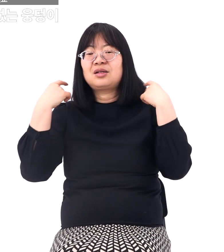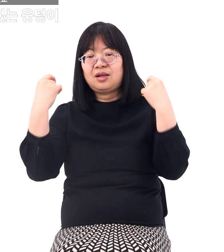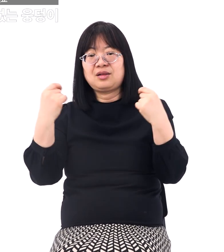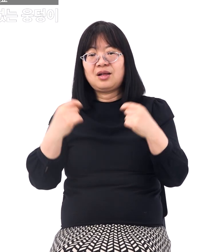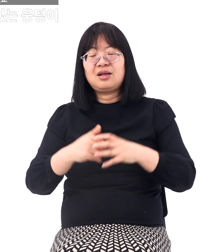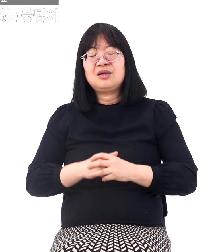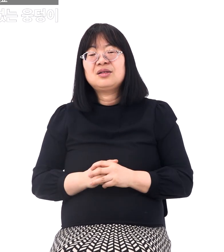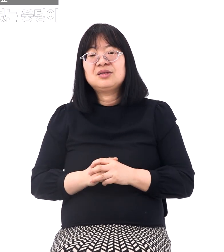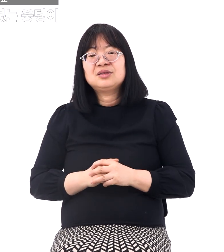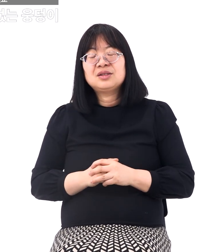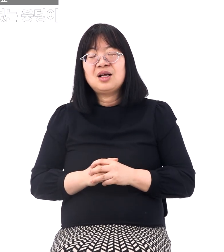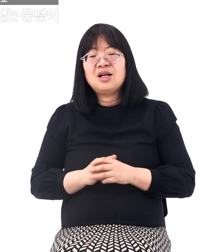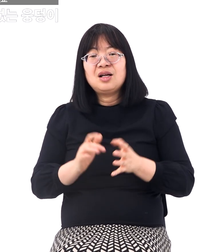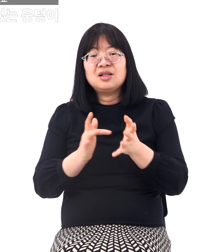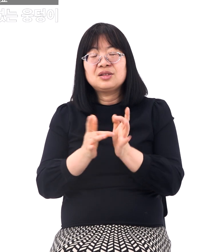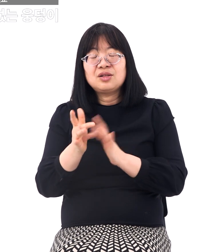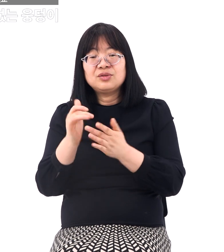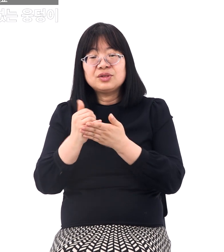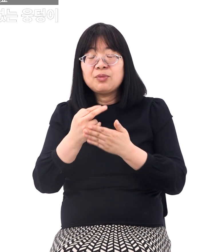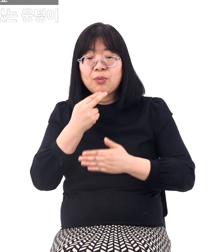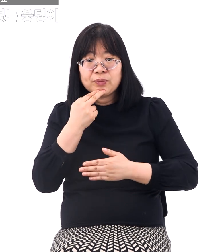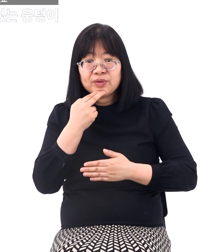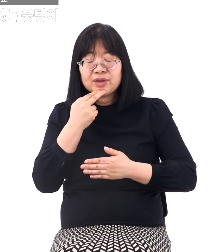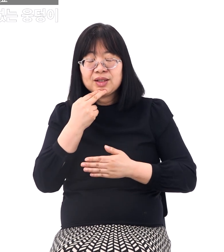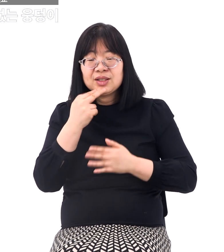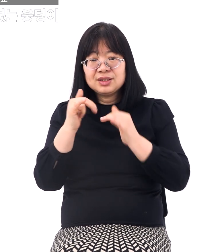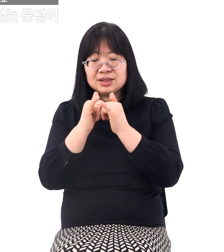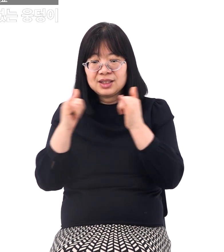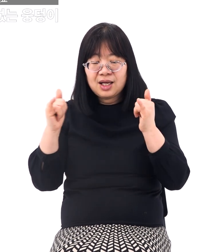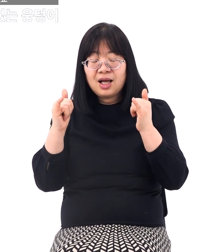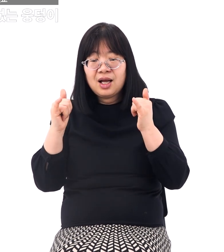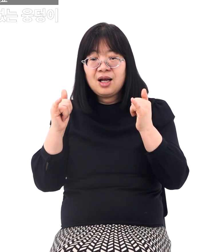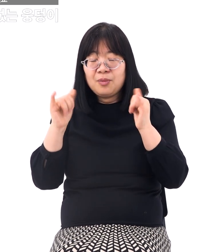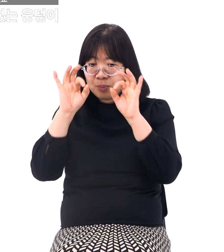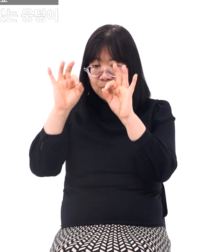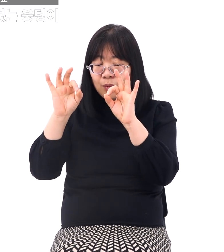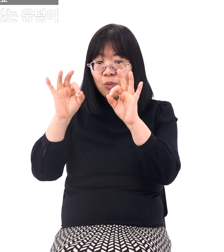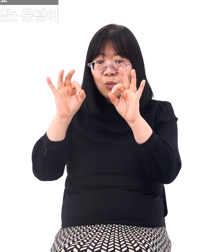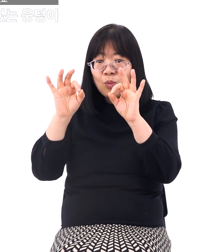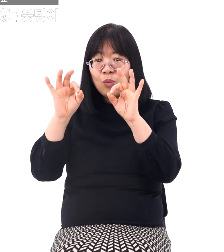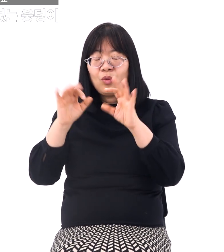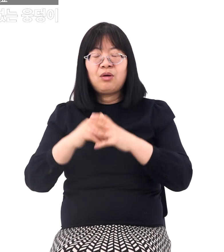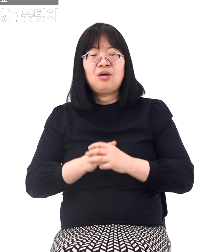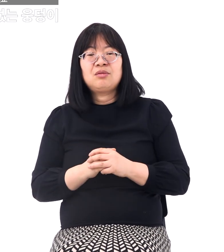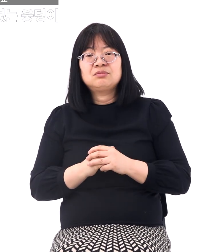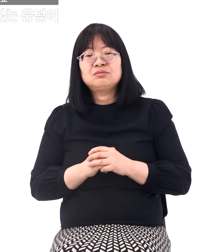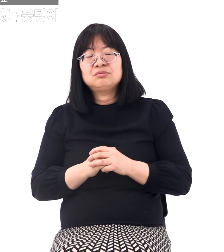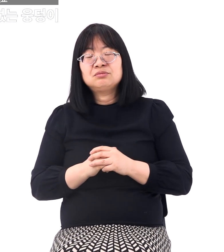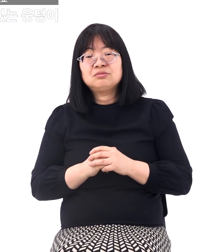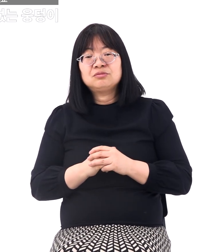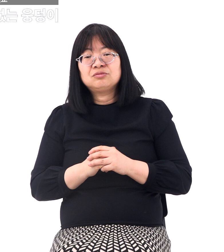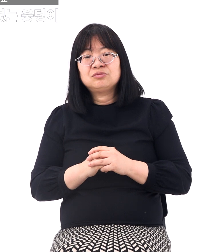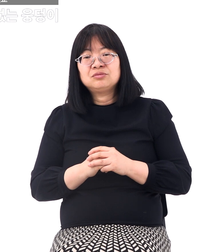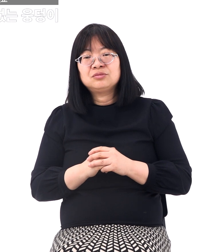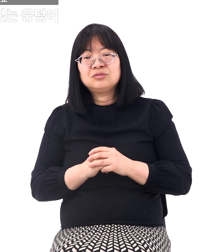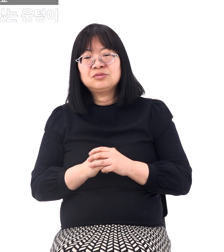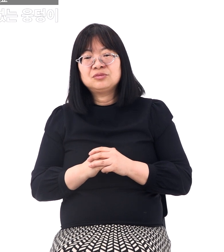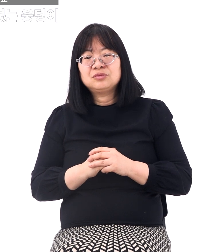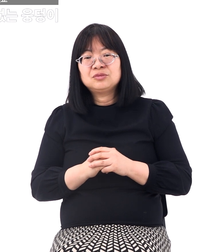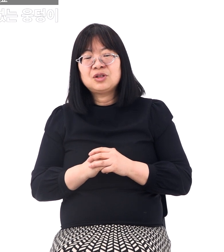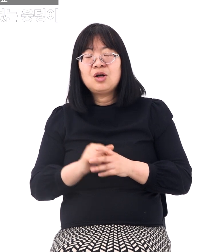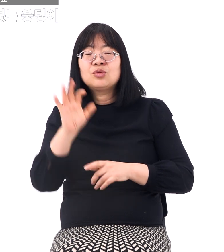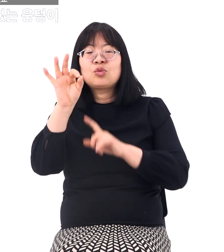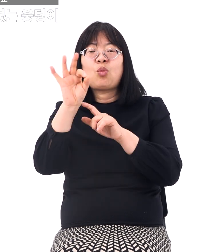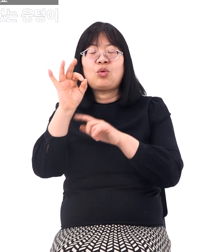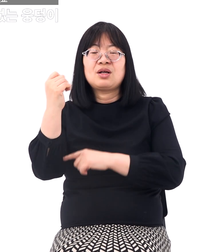않아요. 예수 없는 인생에 사는 삶의 원리를 보면 좀 만몬의